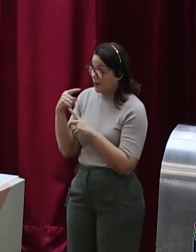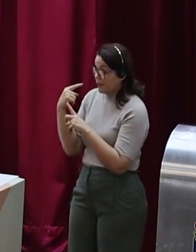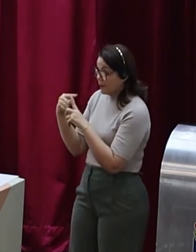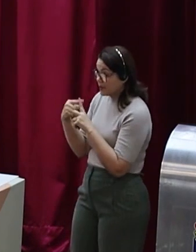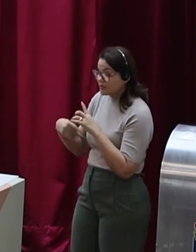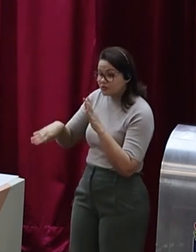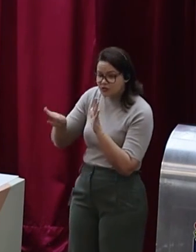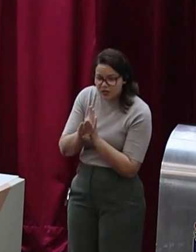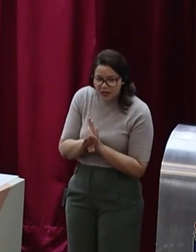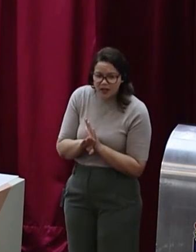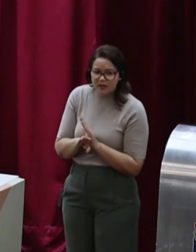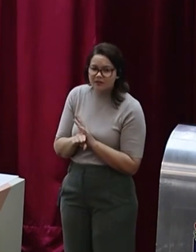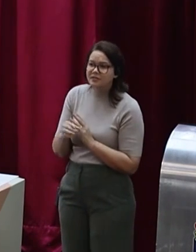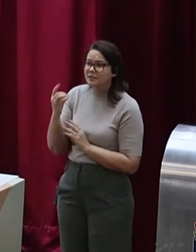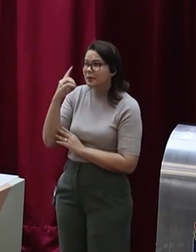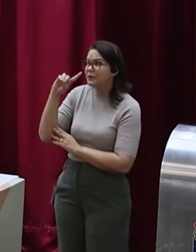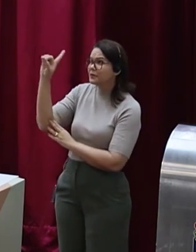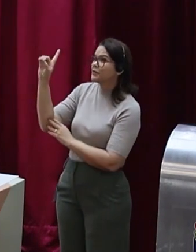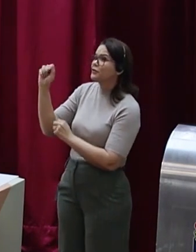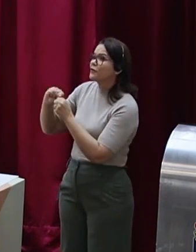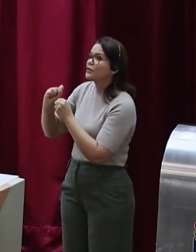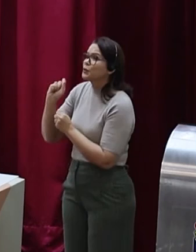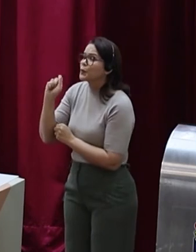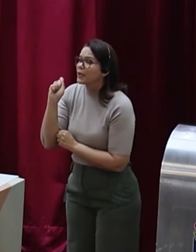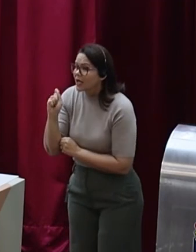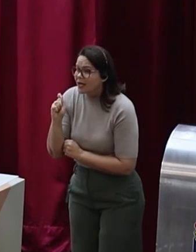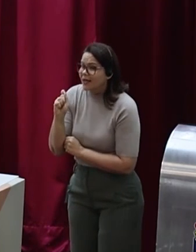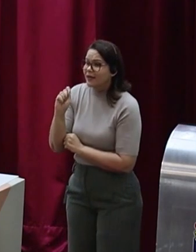aqui, eu disse, meu Deus, o que eu vou fazer num congresso de linguística?